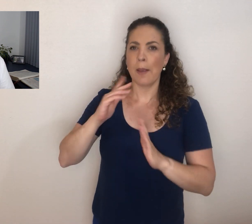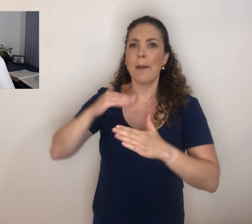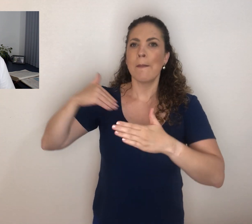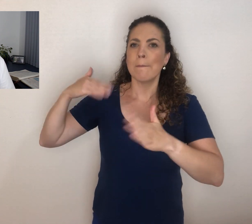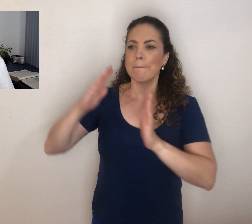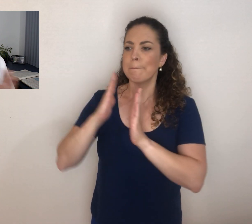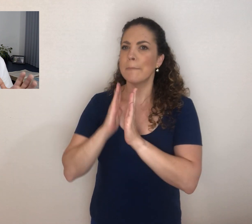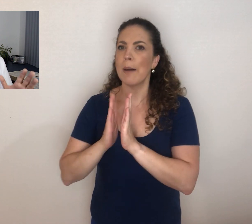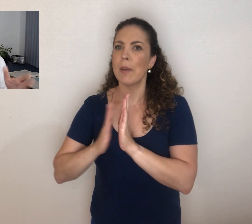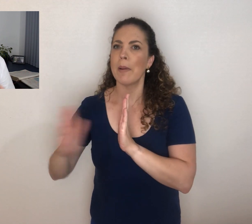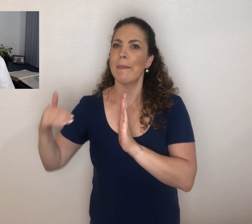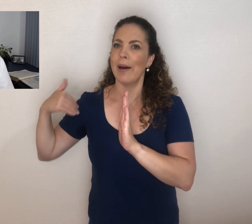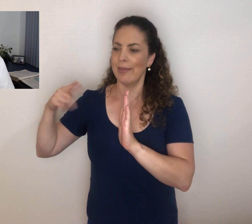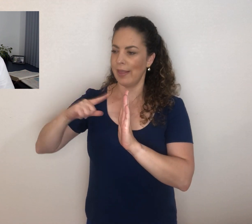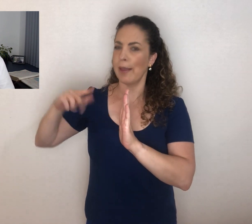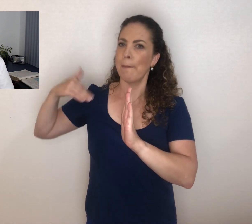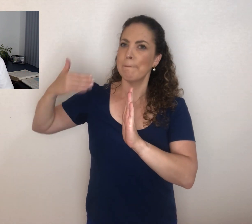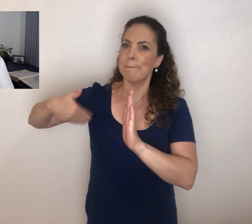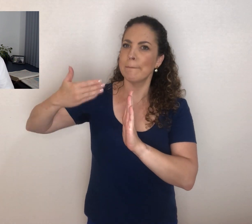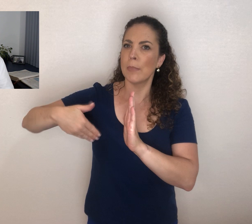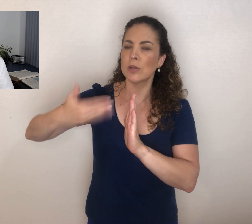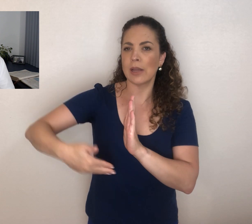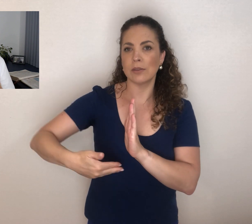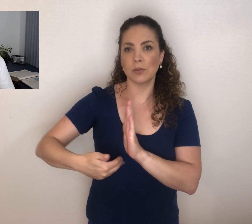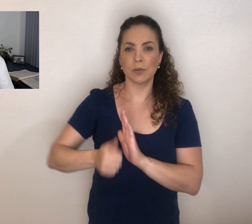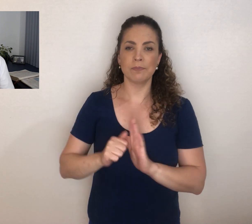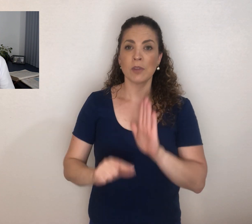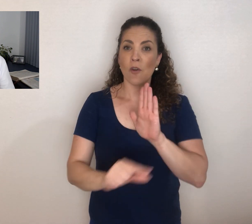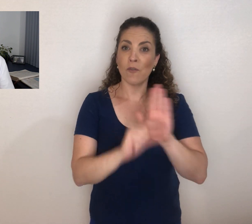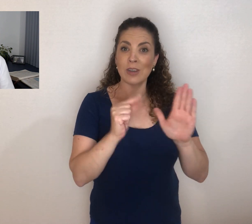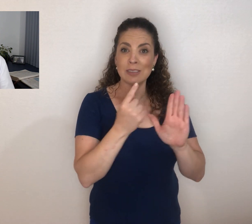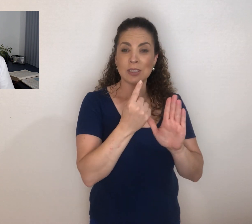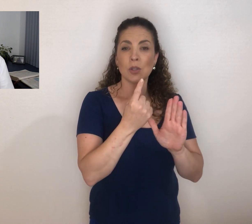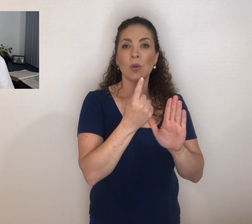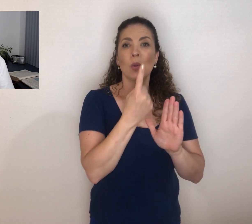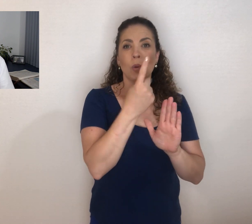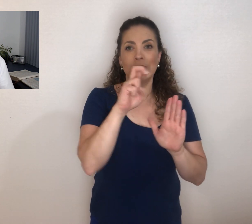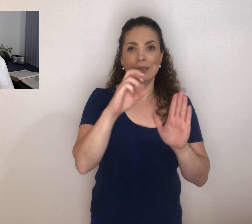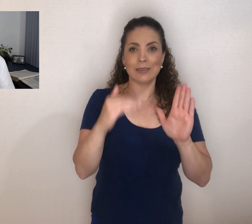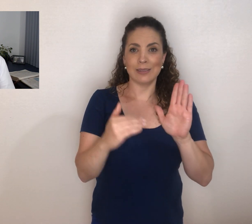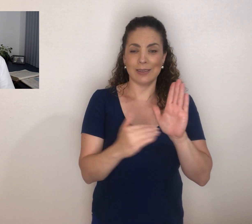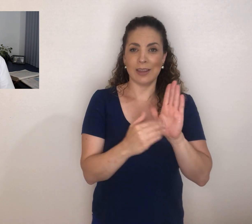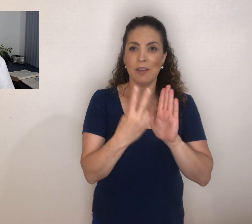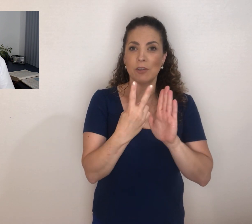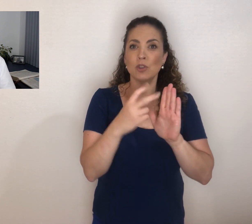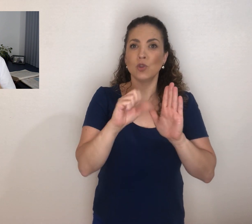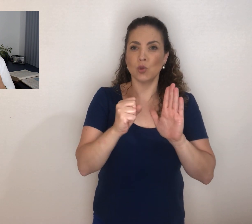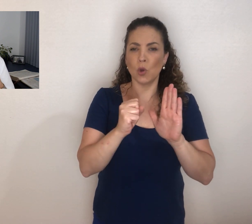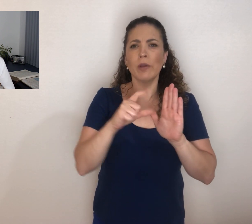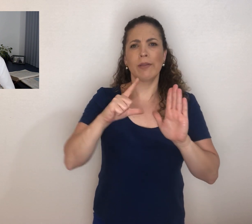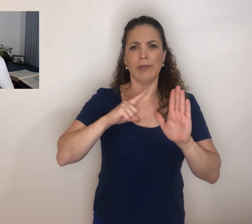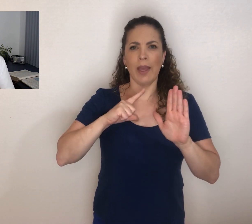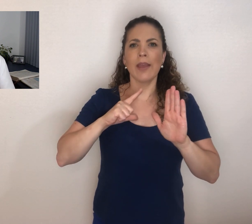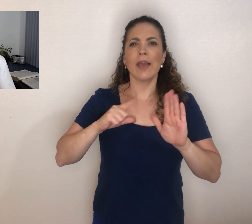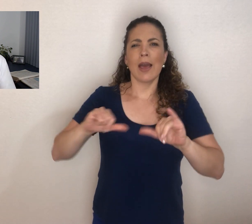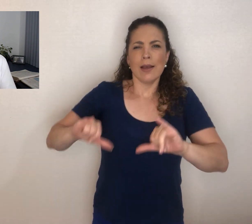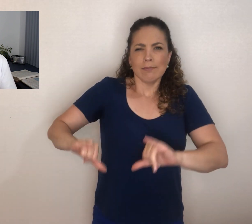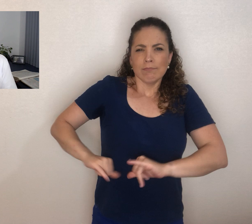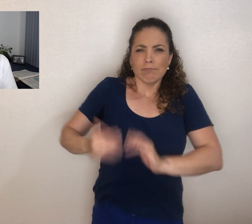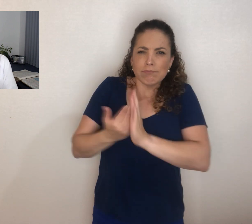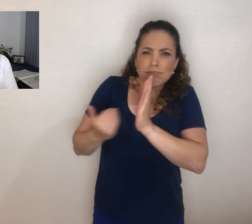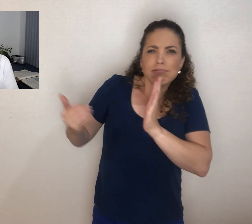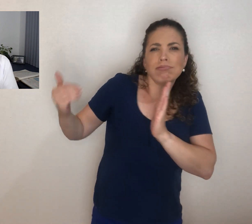do processo final. Tá? Tem a tribulação, do versículo 15 ao 28,